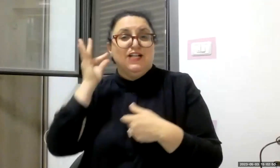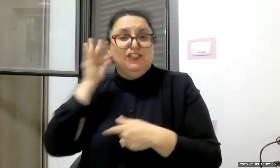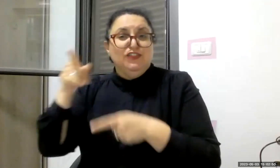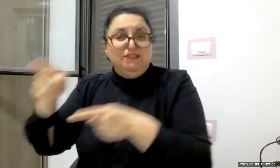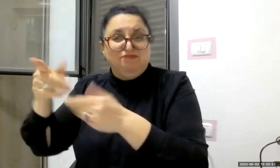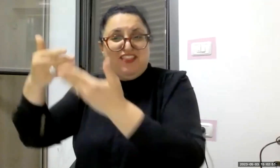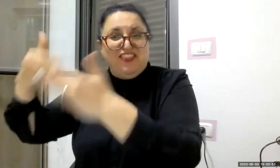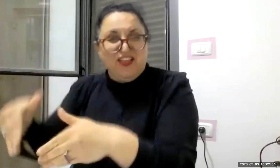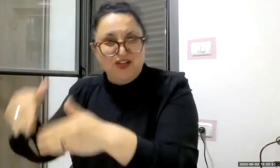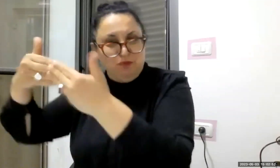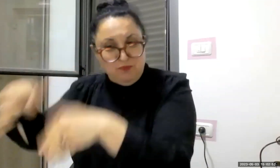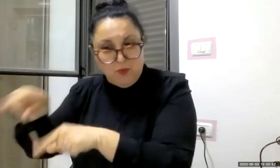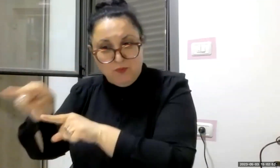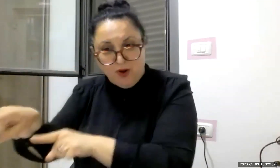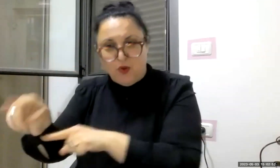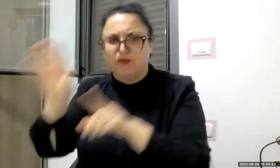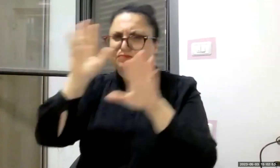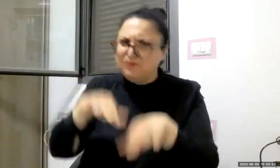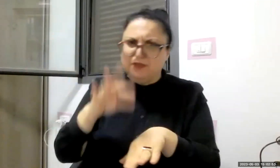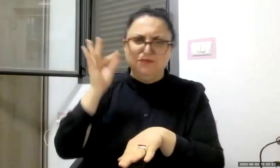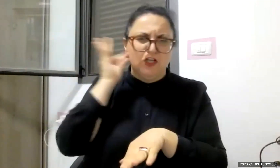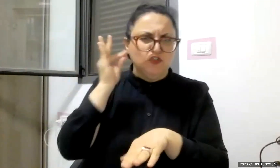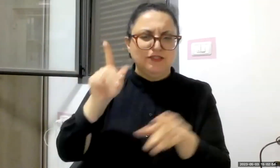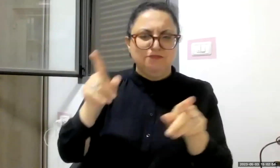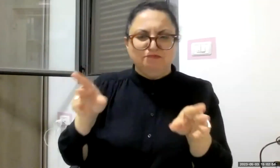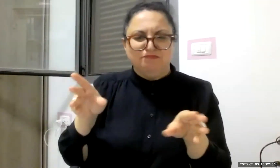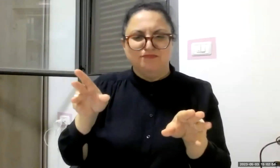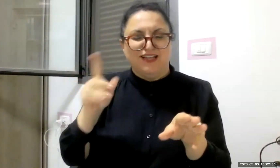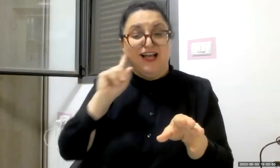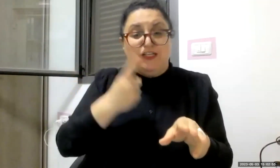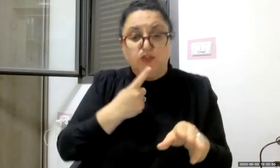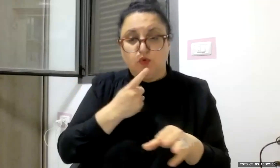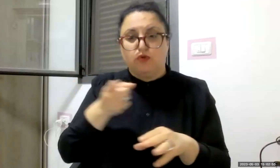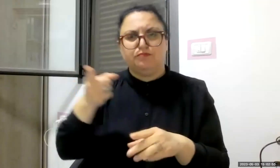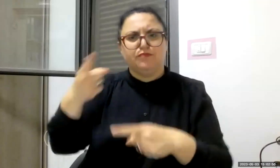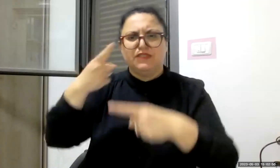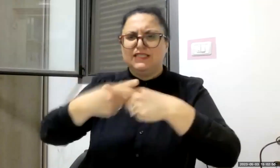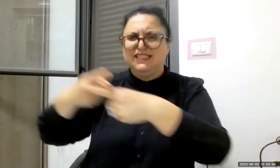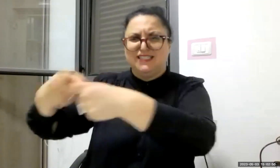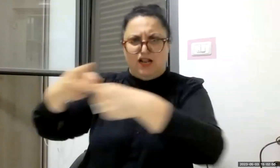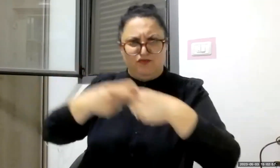אני, כאישה חרשת, מוגבלת, ונשים חרשות